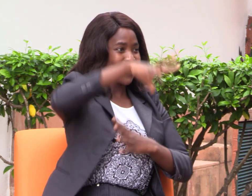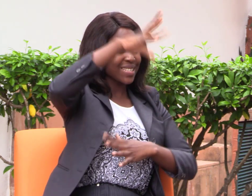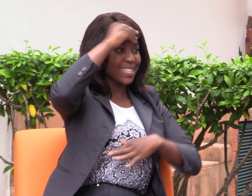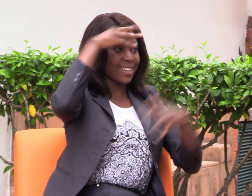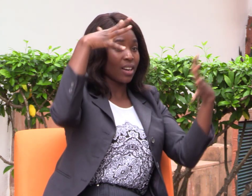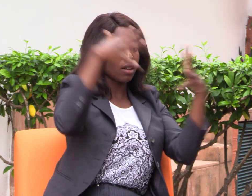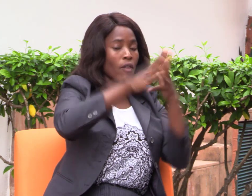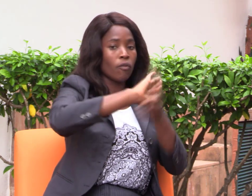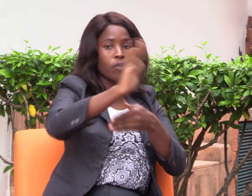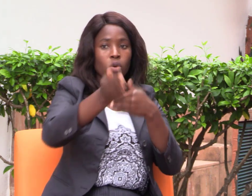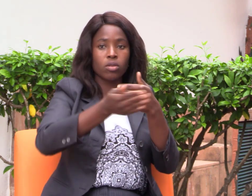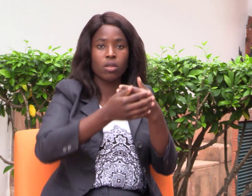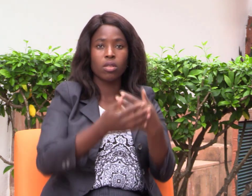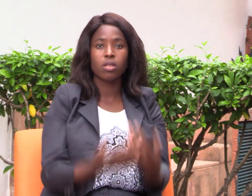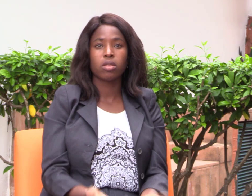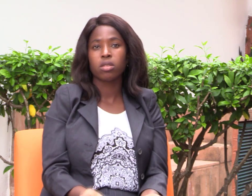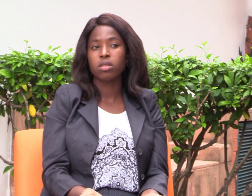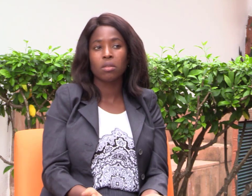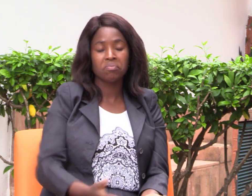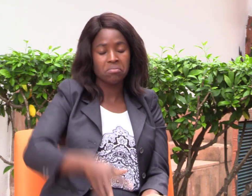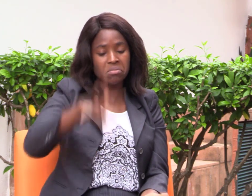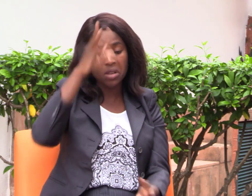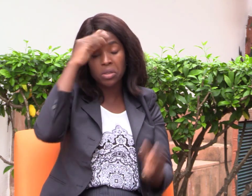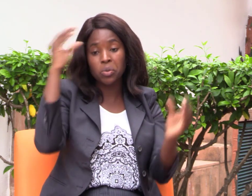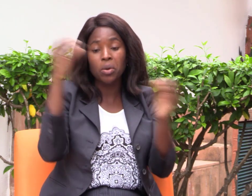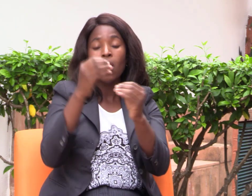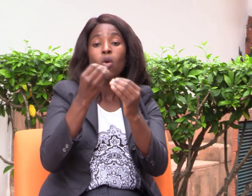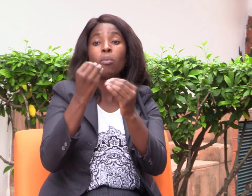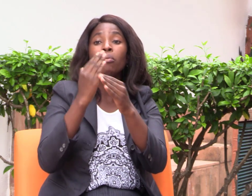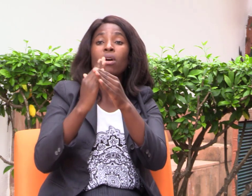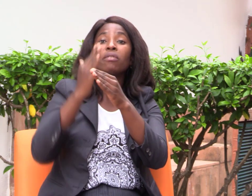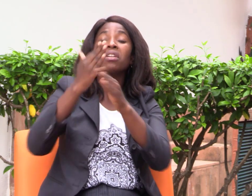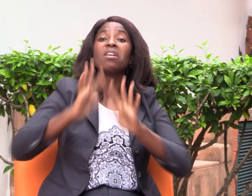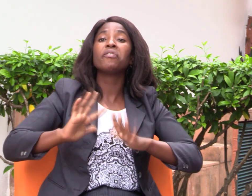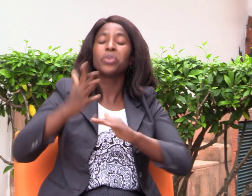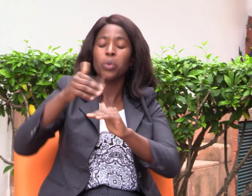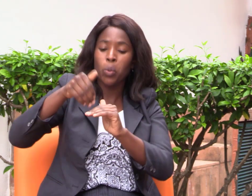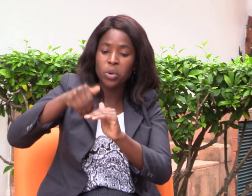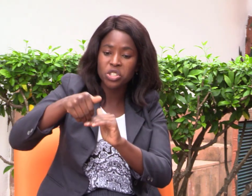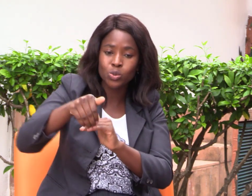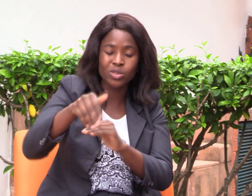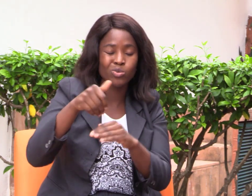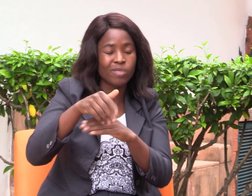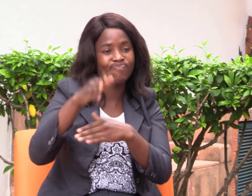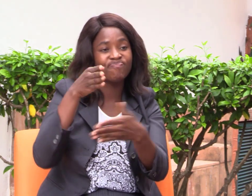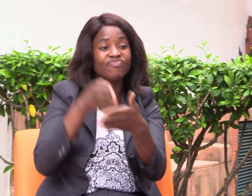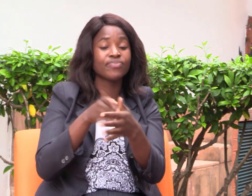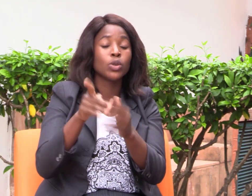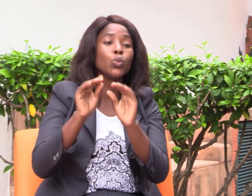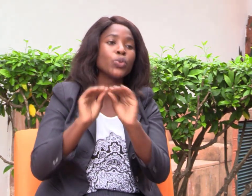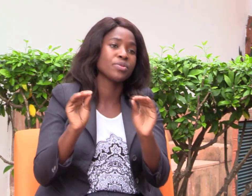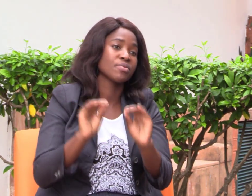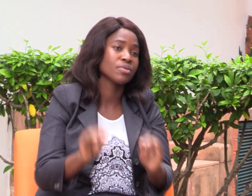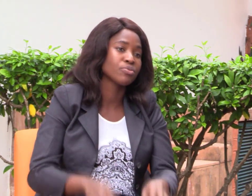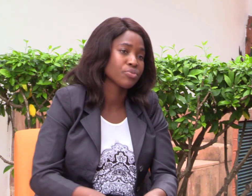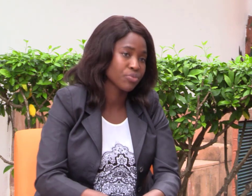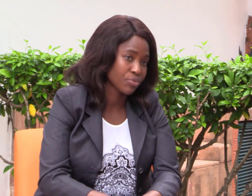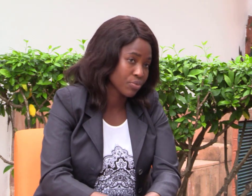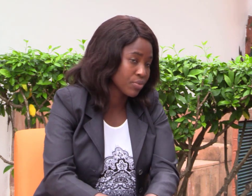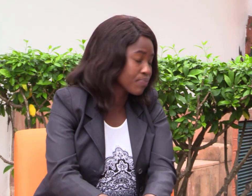porque a criança aprendeu até a 7ª classe, sai para uma outra escola, dificilmente consegue avançar, porque a escola